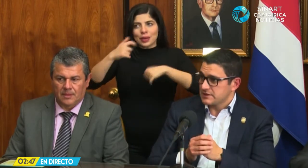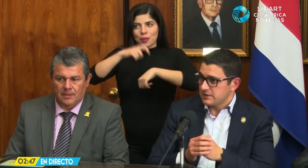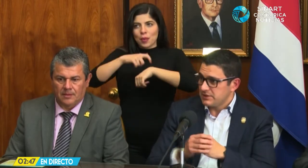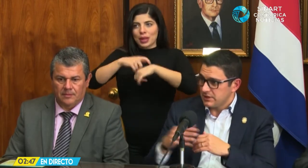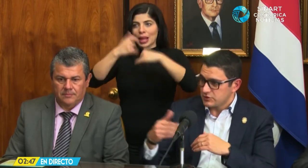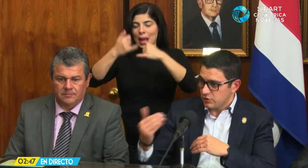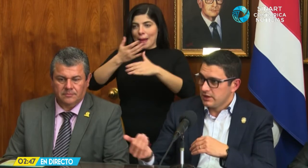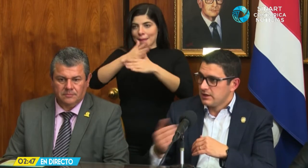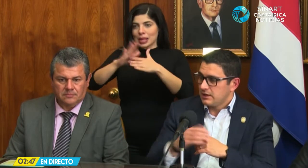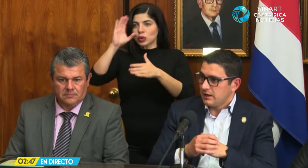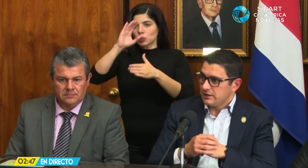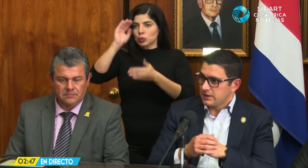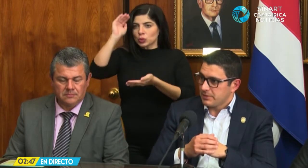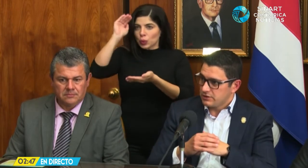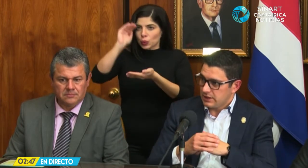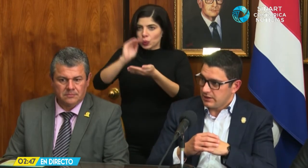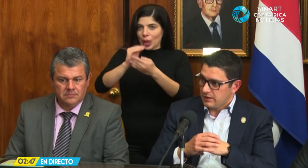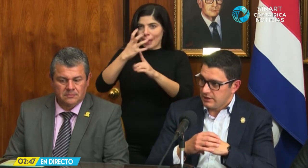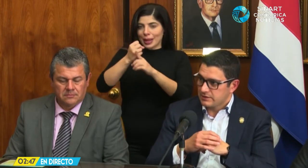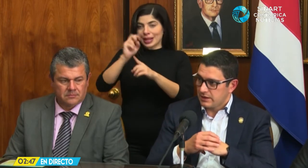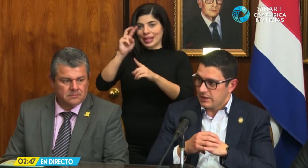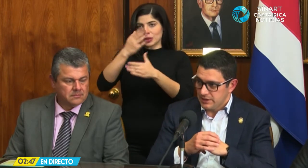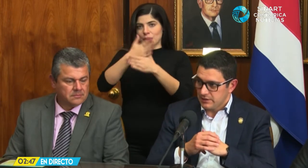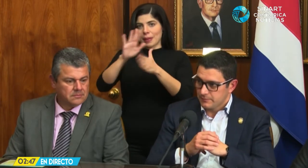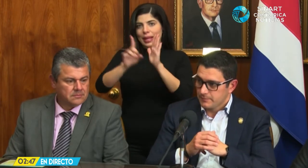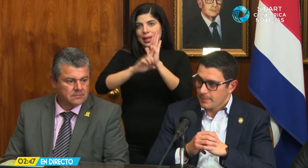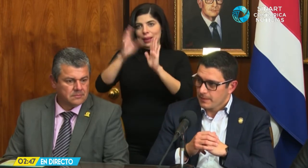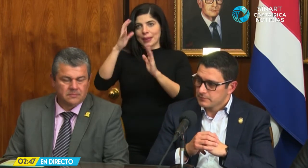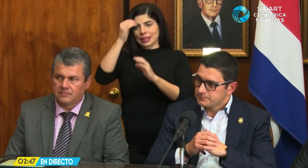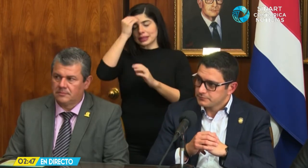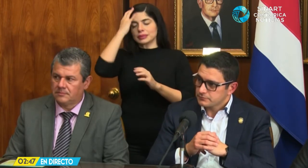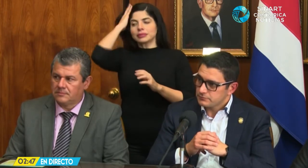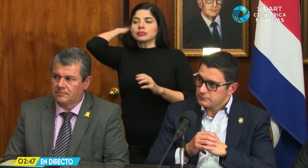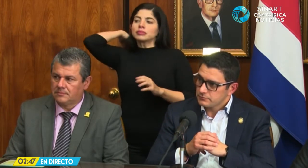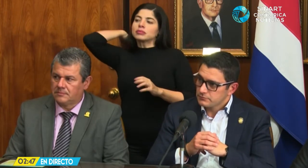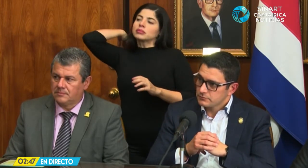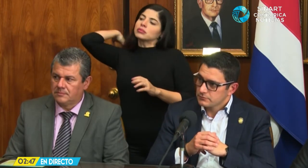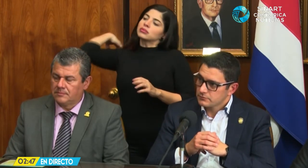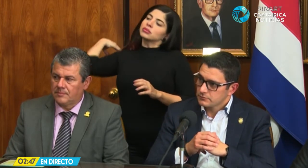en esa fase de mitigación, la etapa 2 de la alerta amarilla.